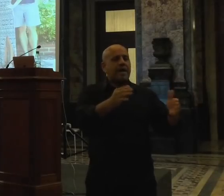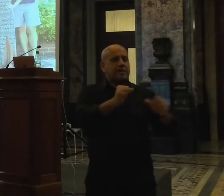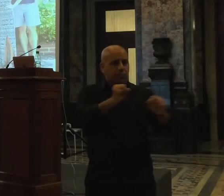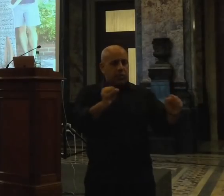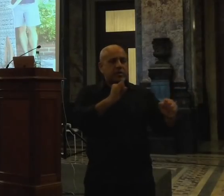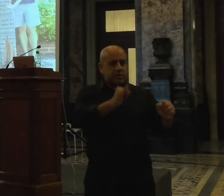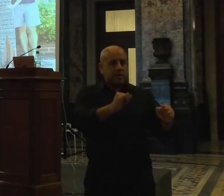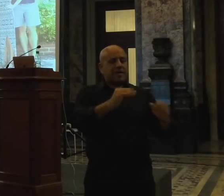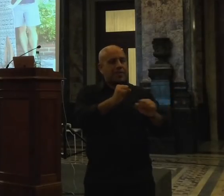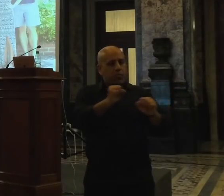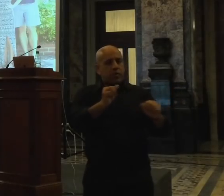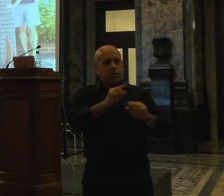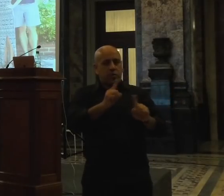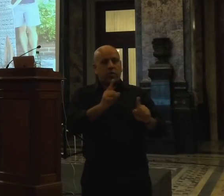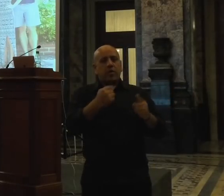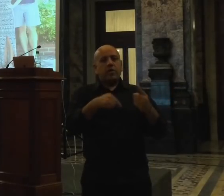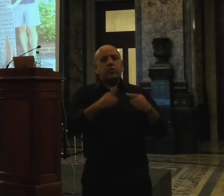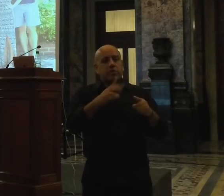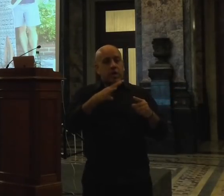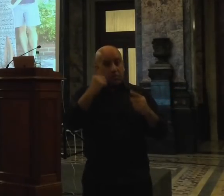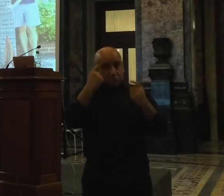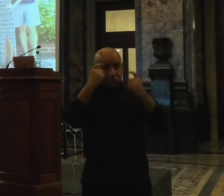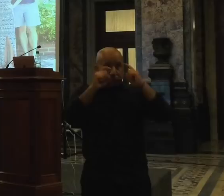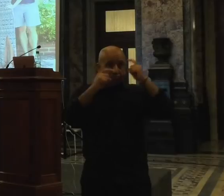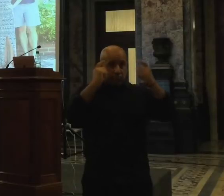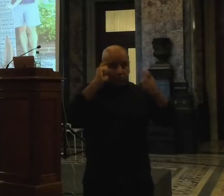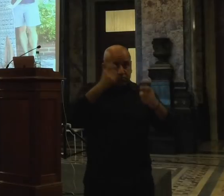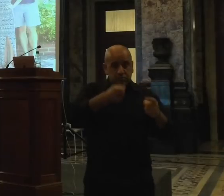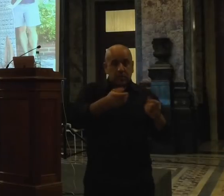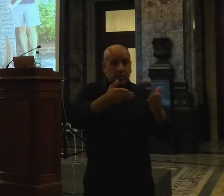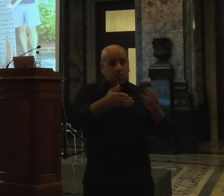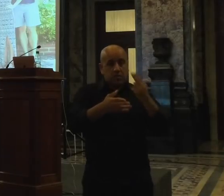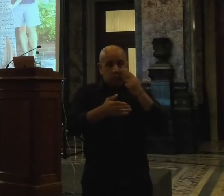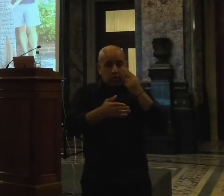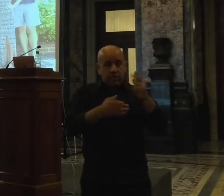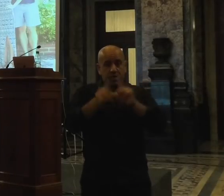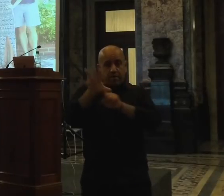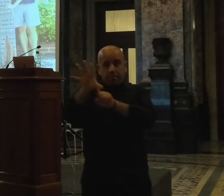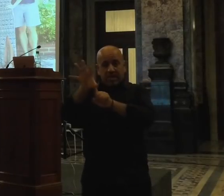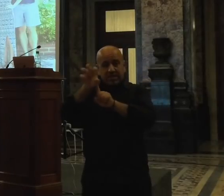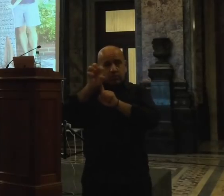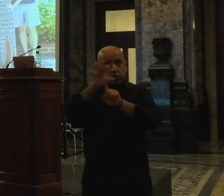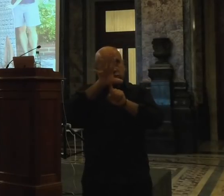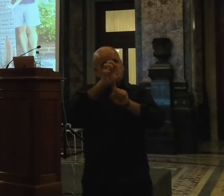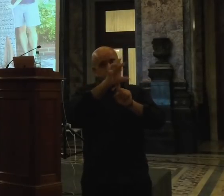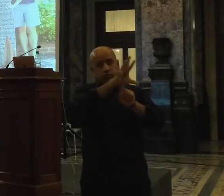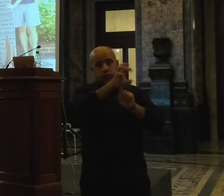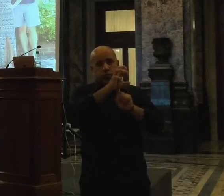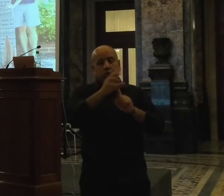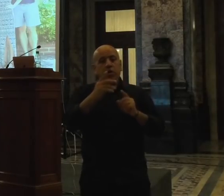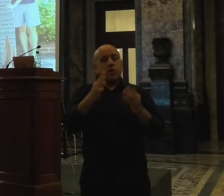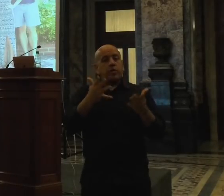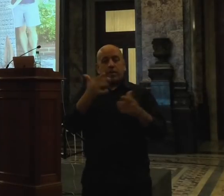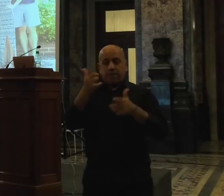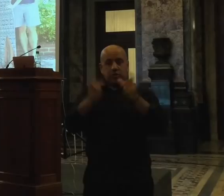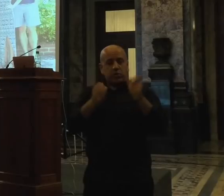no. Entonces, yo creo que aquí hay unas contribuciones muy claras a problemas de percepción y de cognición de